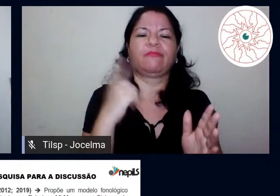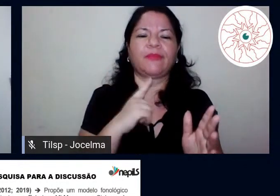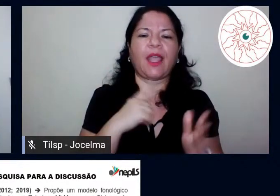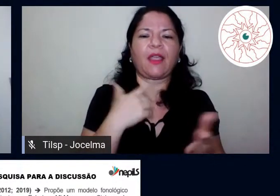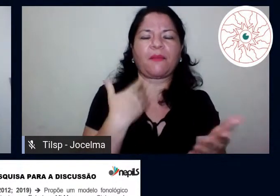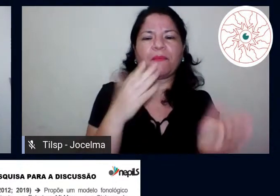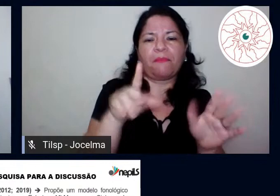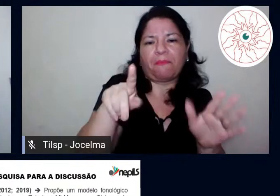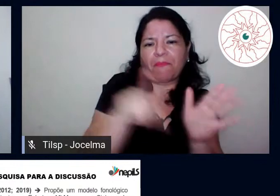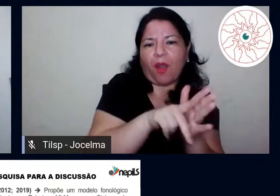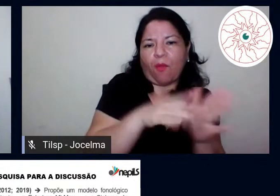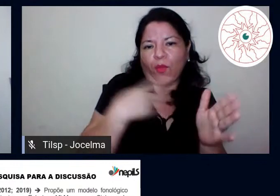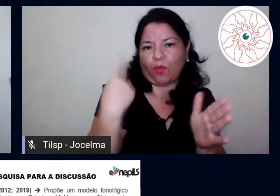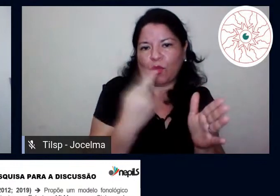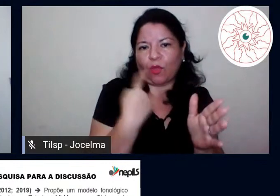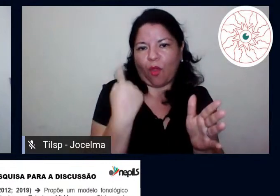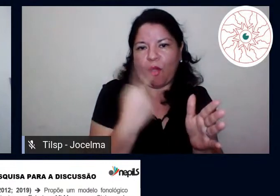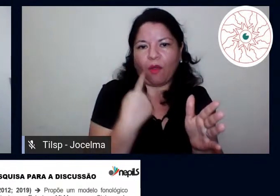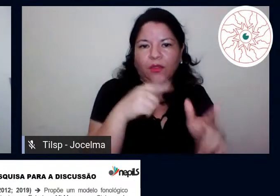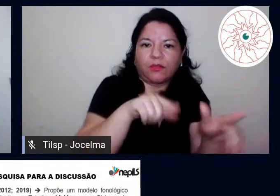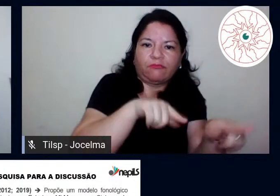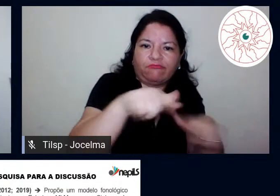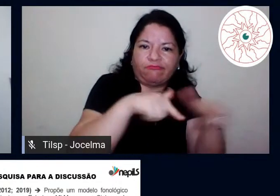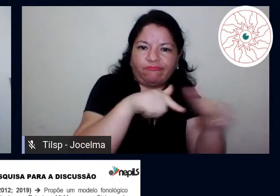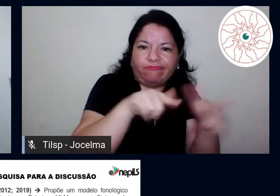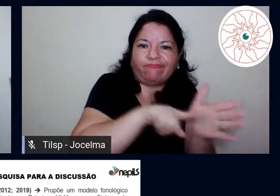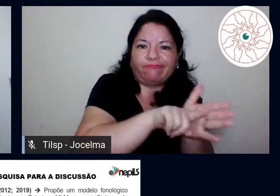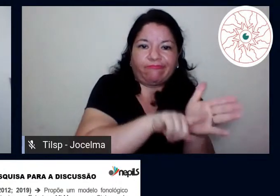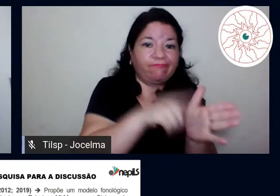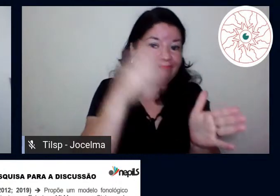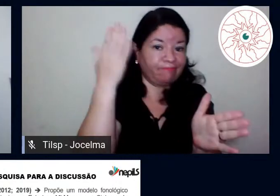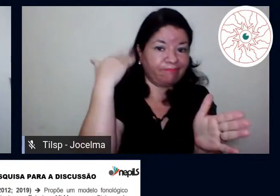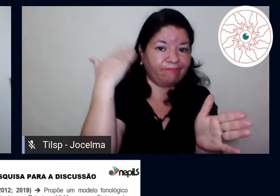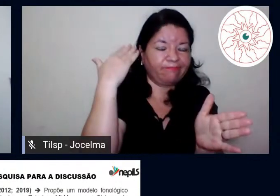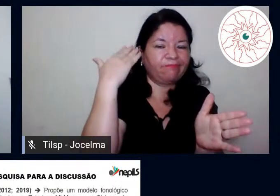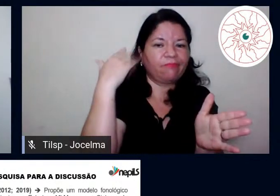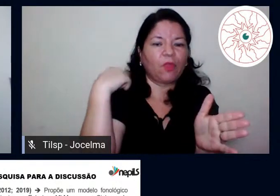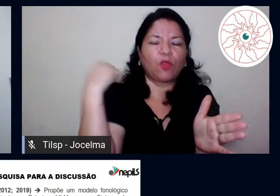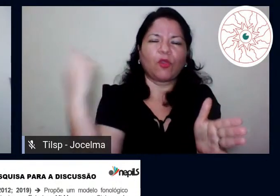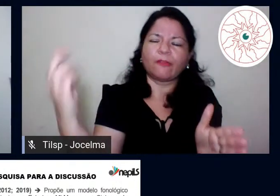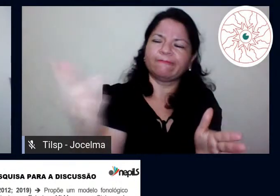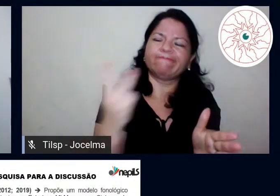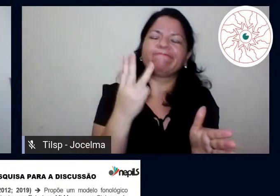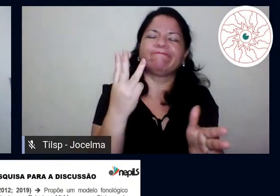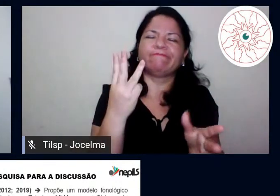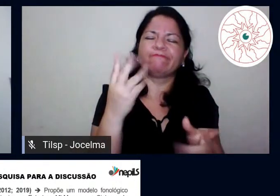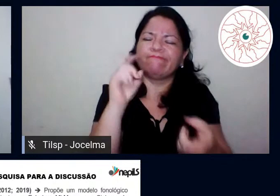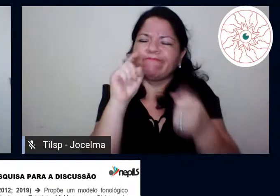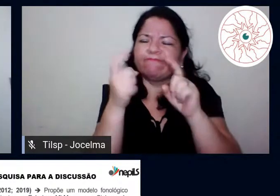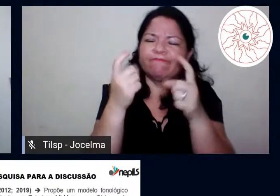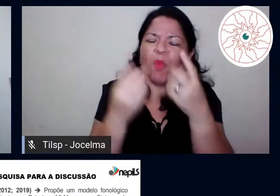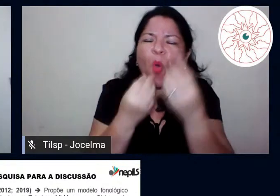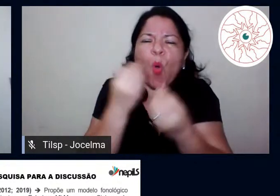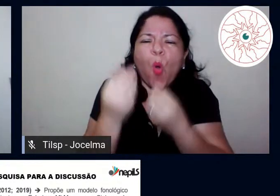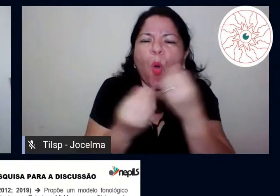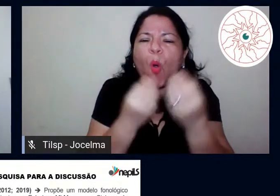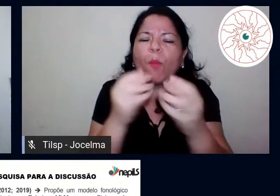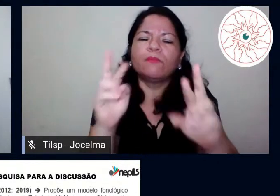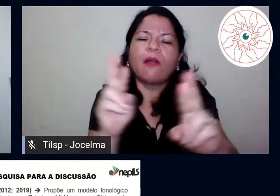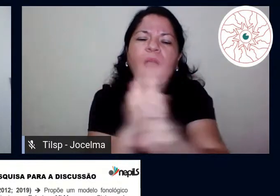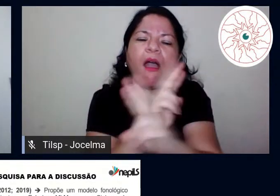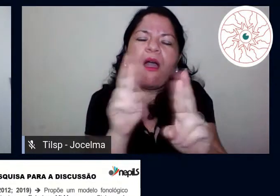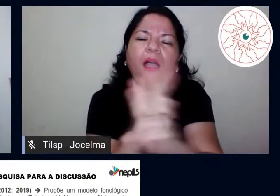nossas pesquisas, né, das três autoras, nós discutimos a possibilidade de a relação entre a